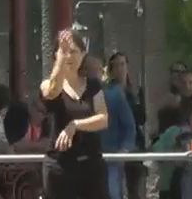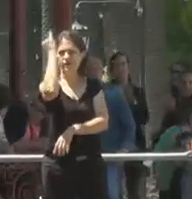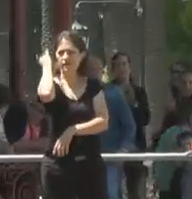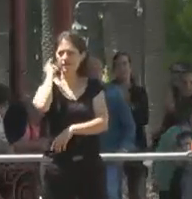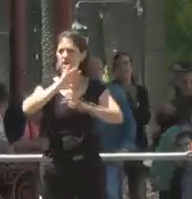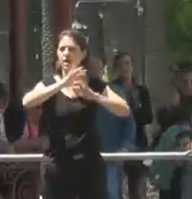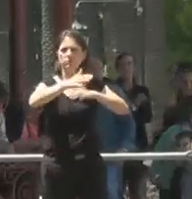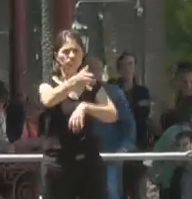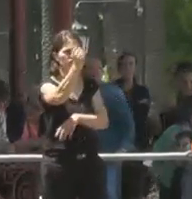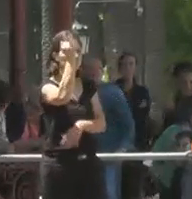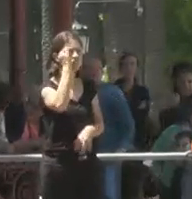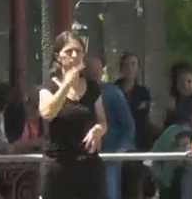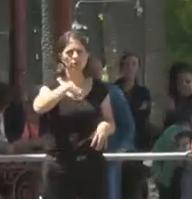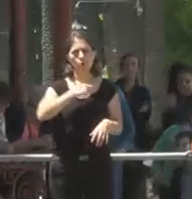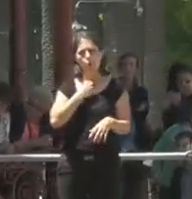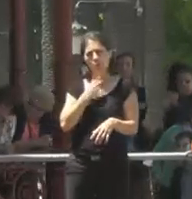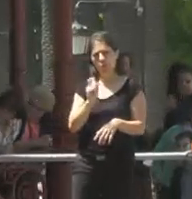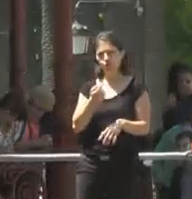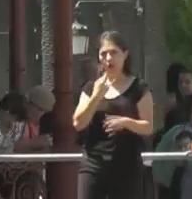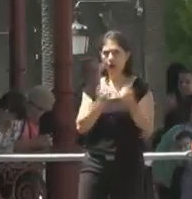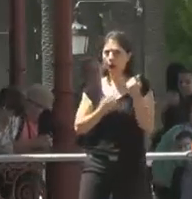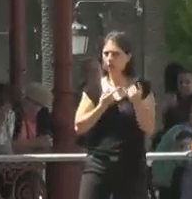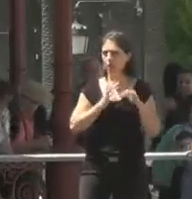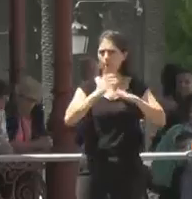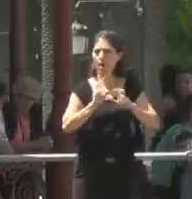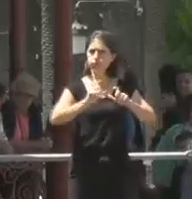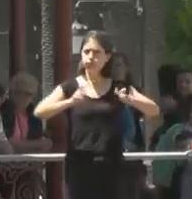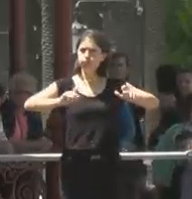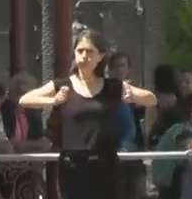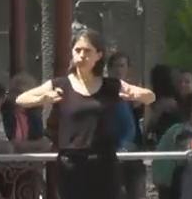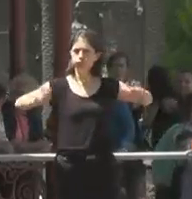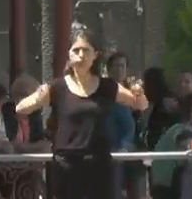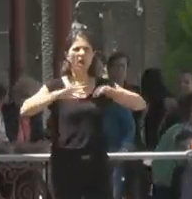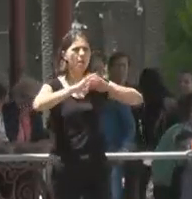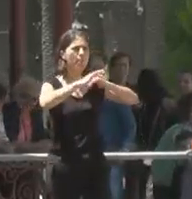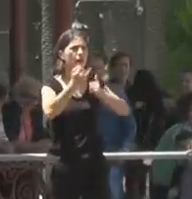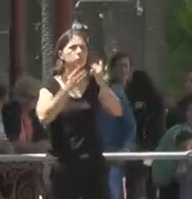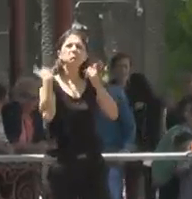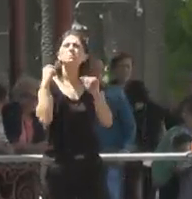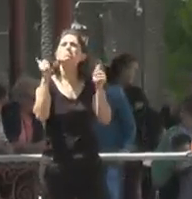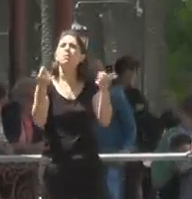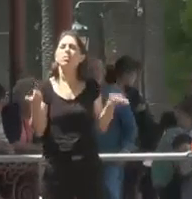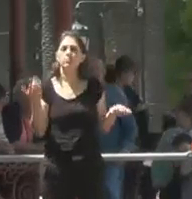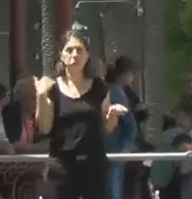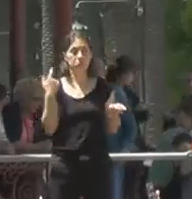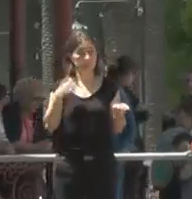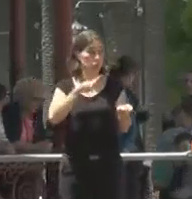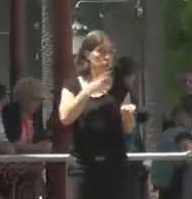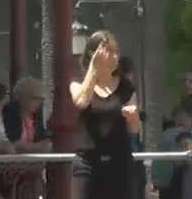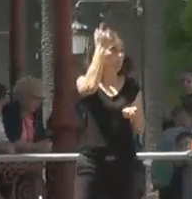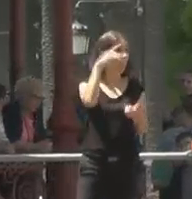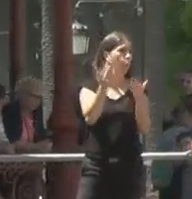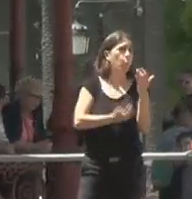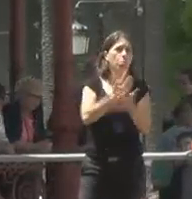Claro que hai Marea e cada día se xunta máis xente a esta Marea, Esta Marea empezou, ocorréusenos un